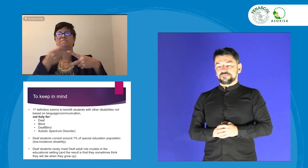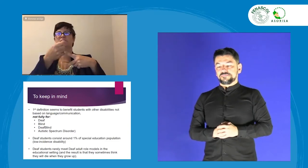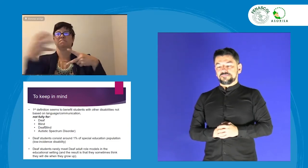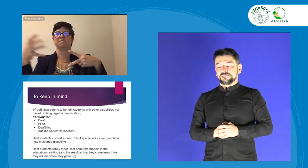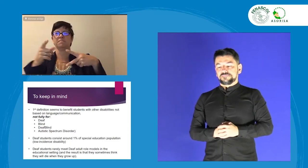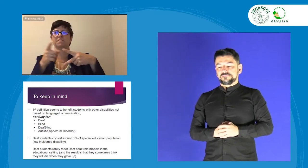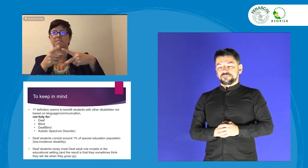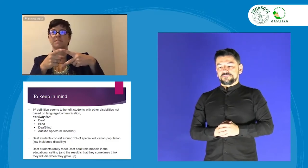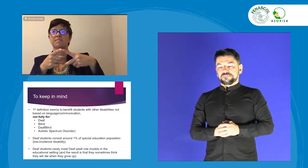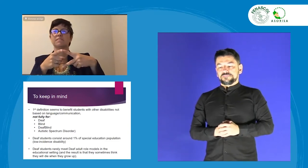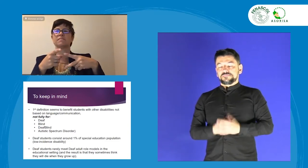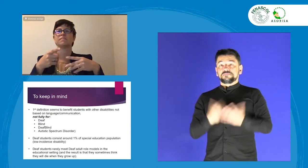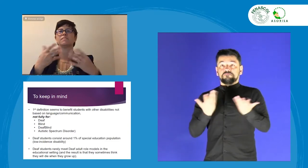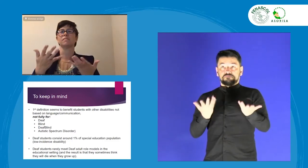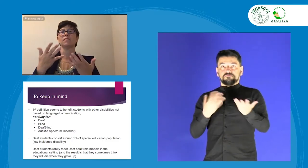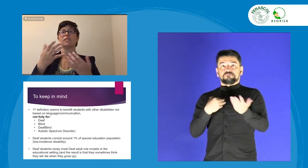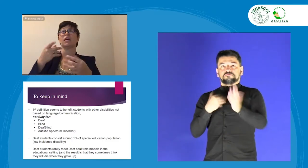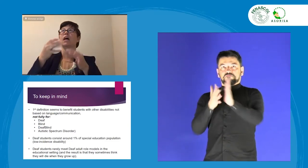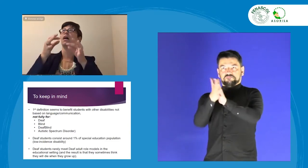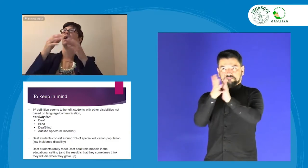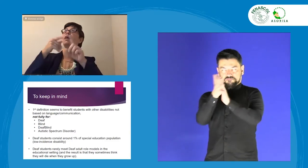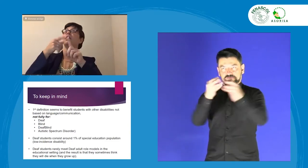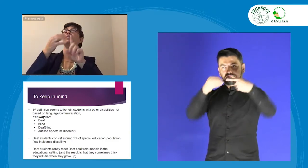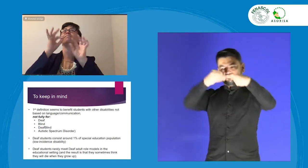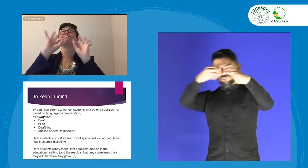Ahora, ¿qué debemos tener presente?